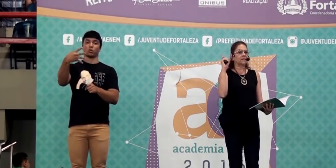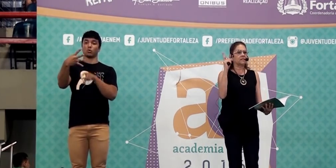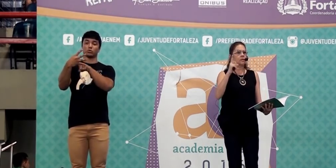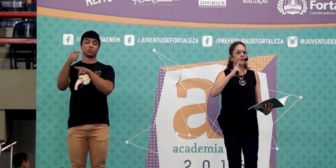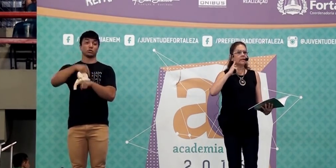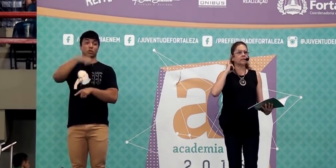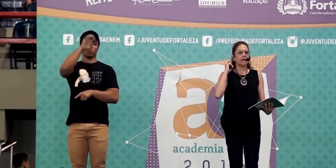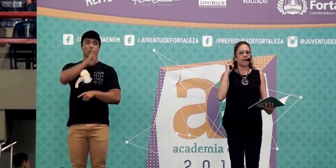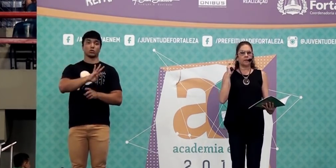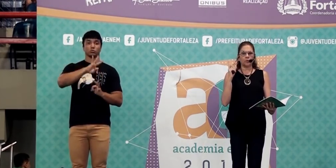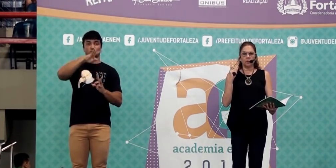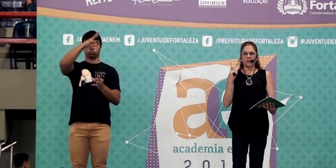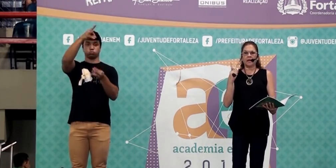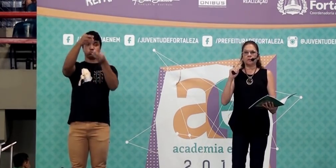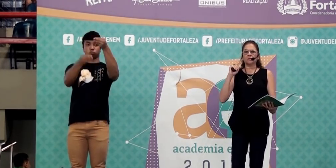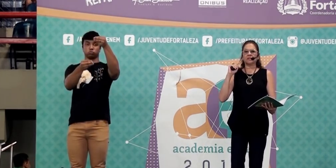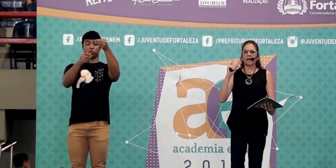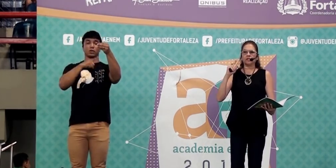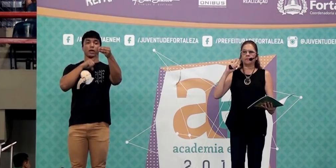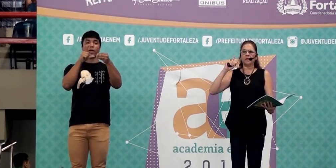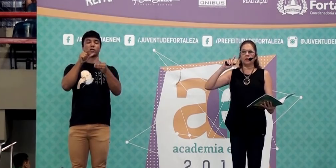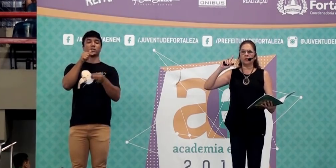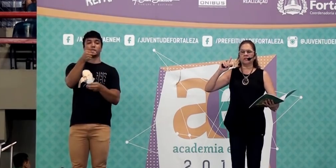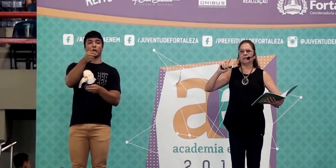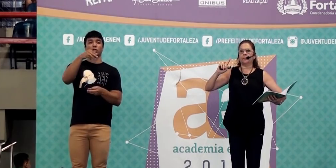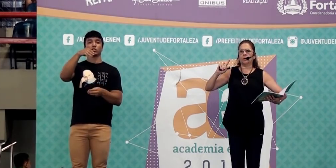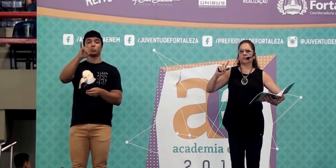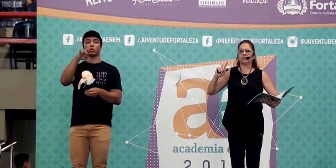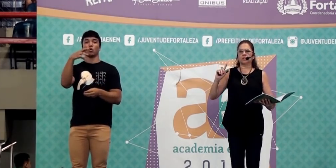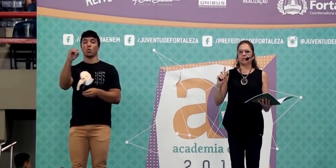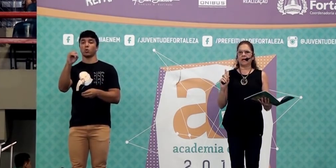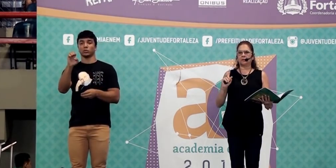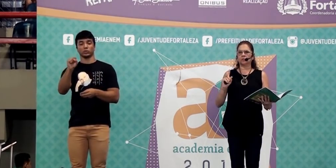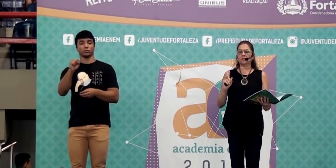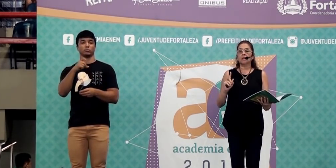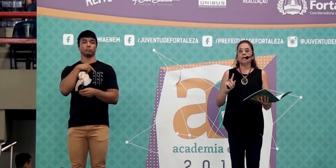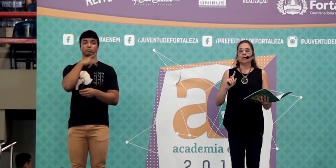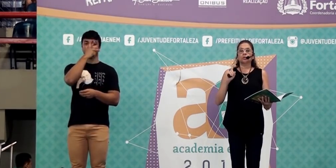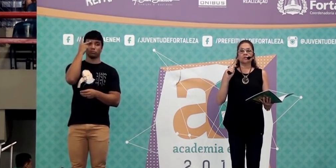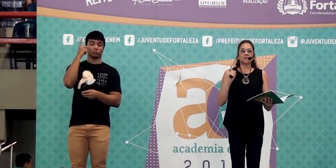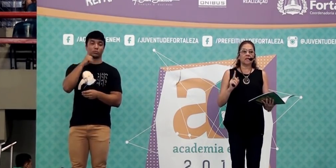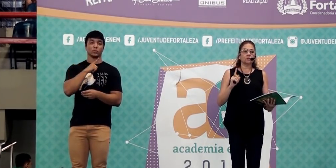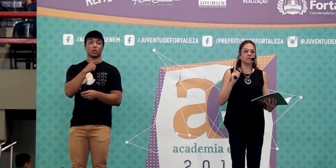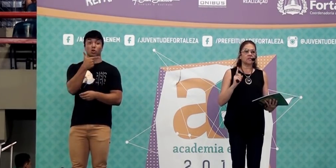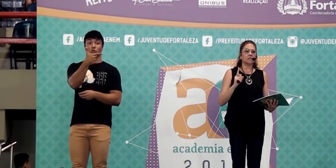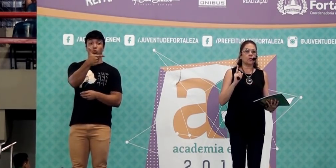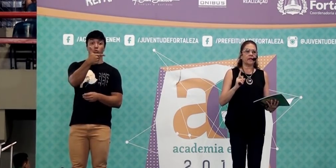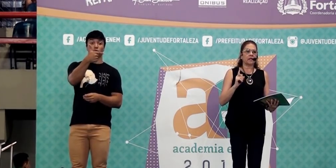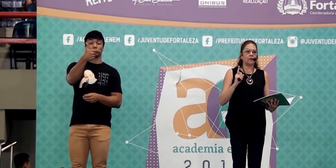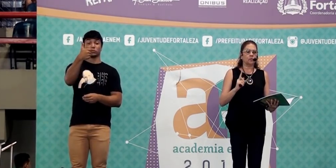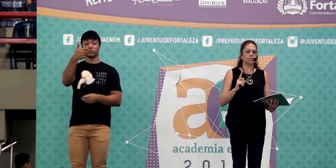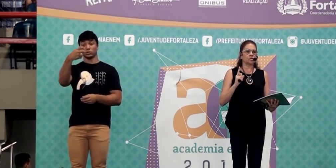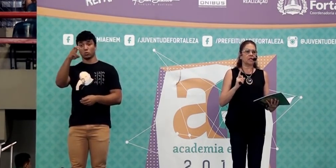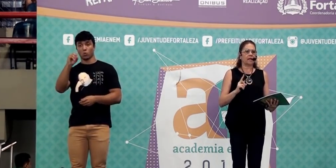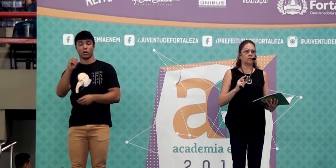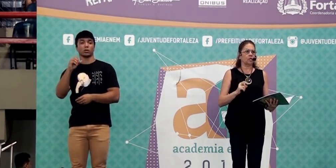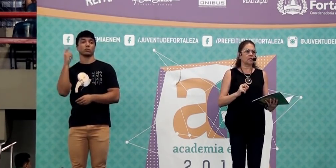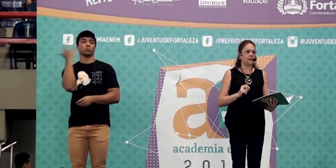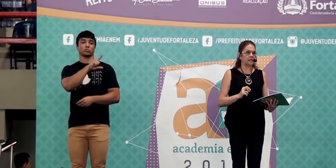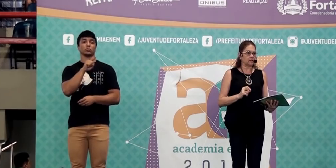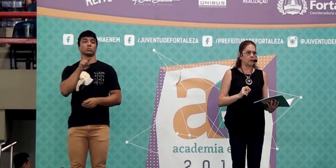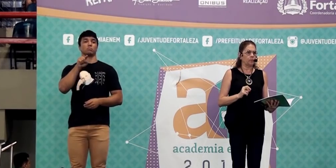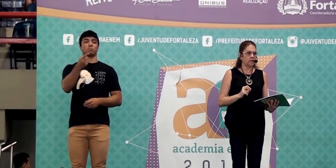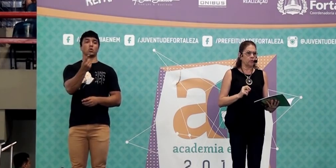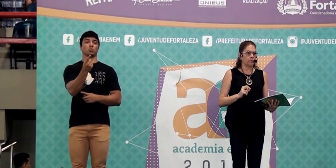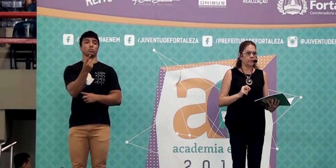no Brasil inteiro, que eram 7 milhões e poucos candidatos, 250 alunos tiraram